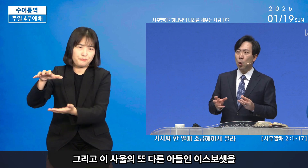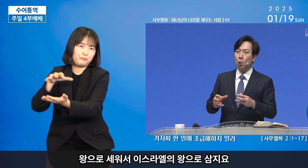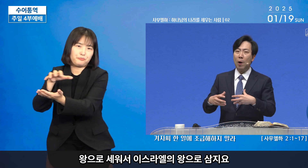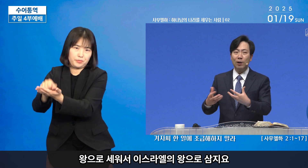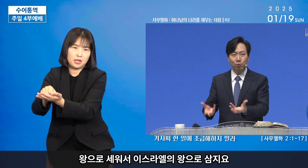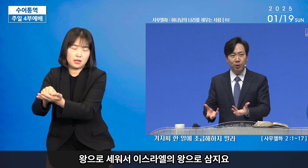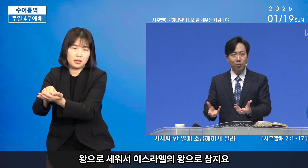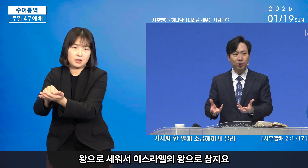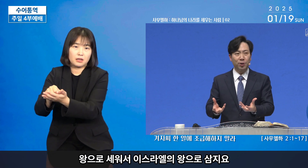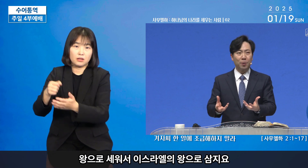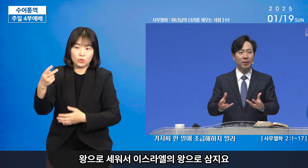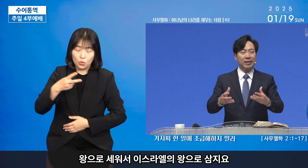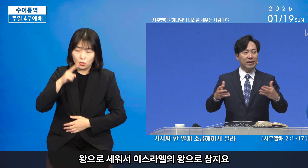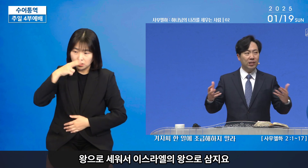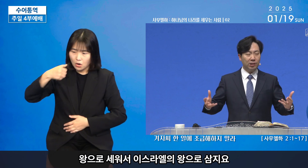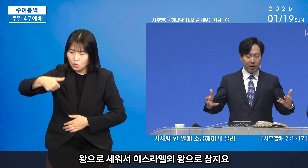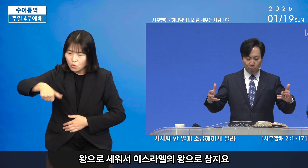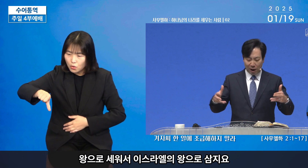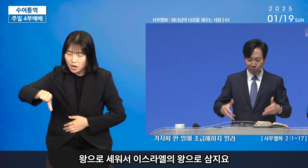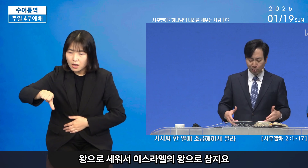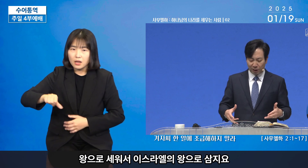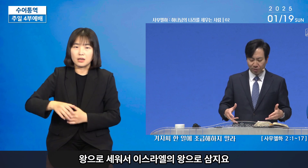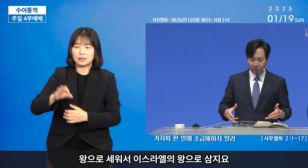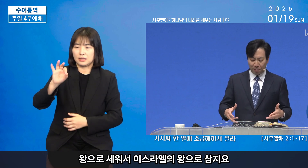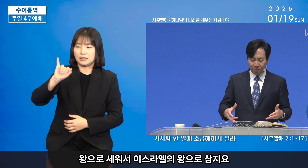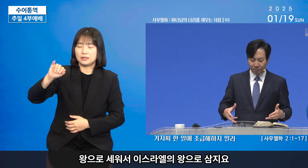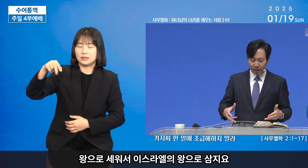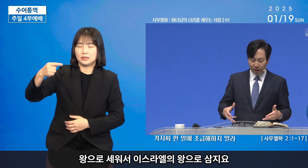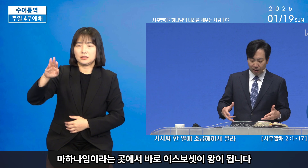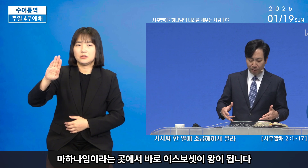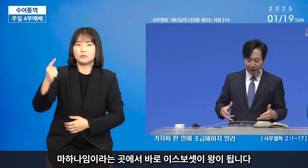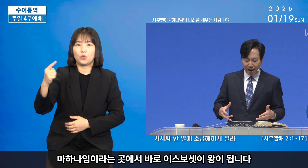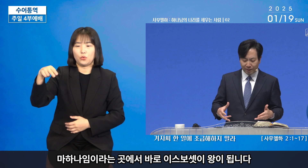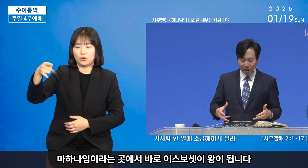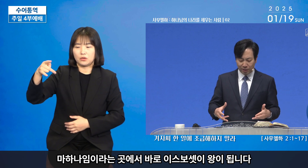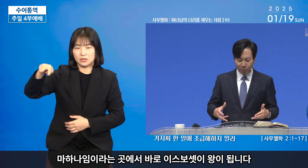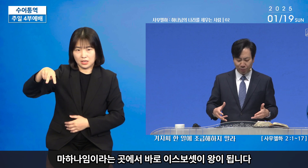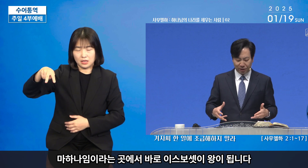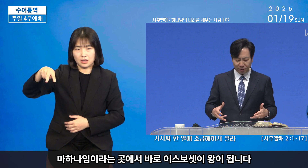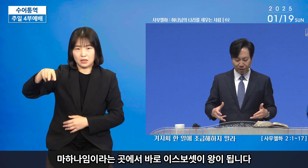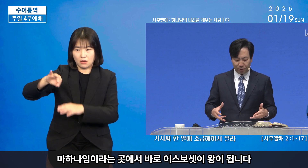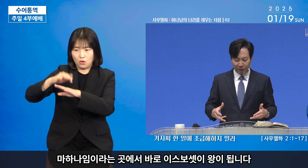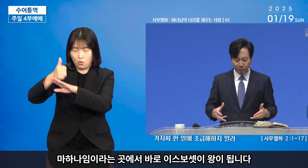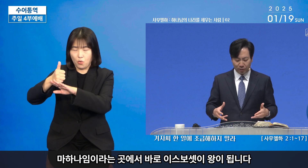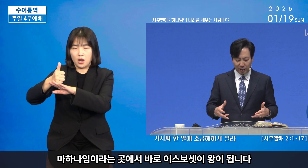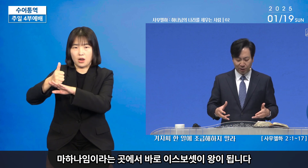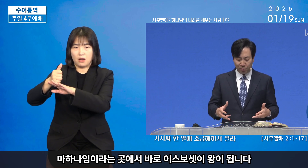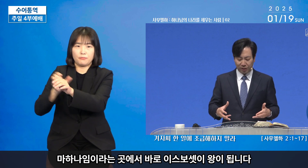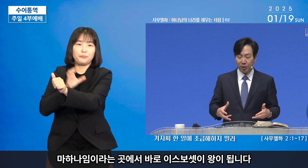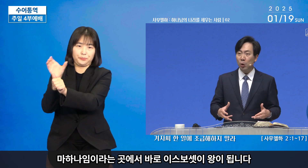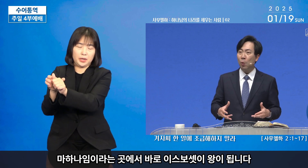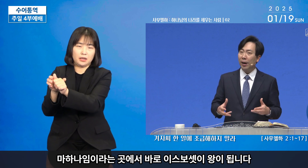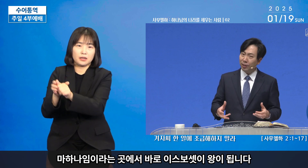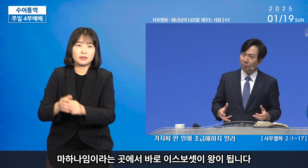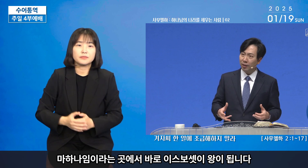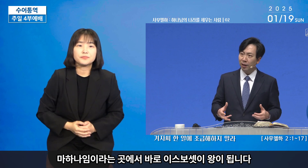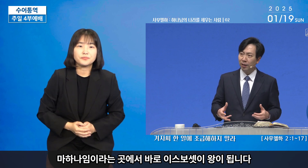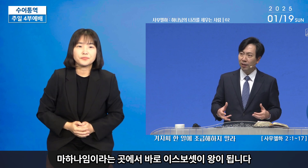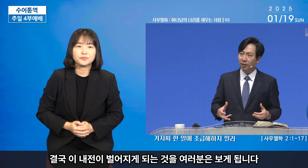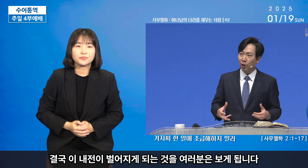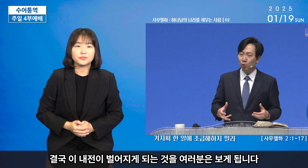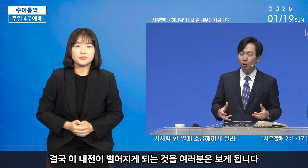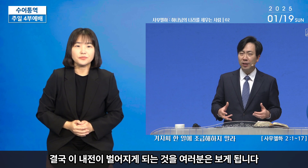이스보셋을 왕으로 세워서 이스라엘의 왕으로 삼죠. 마하나임이라는 곳에서 바로 이스보셋이 왕이